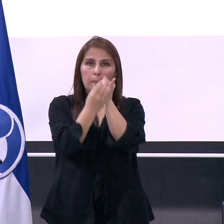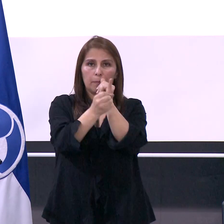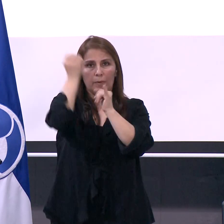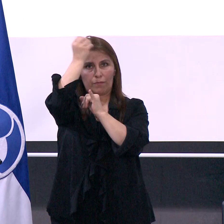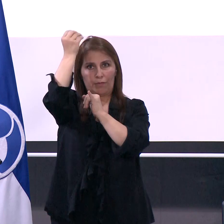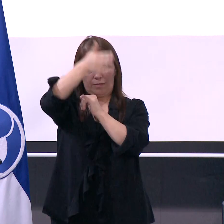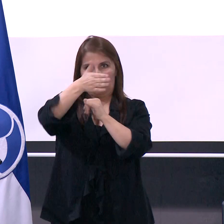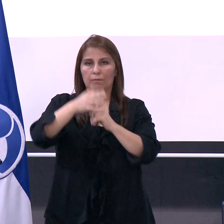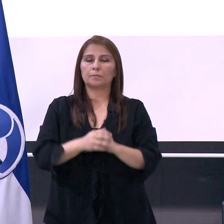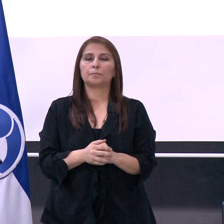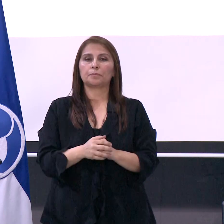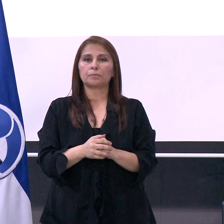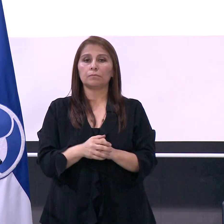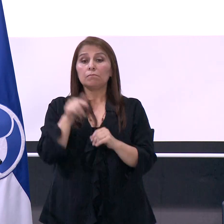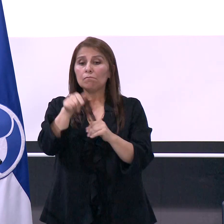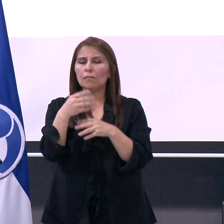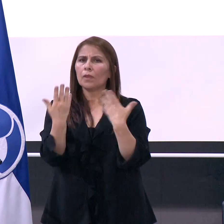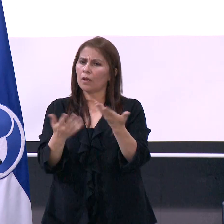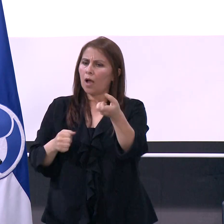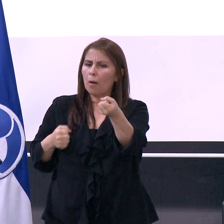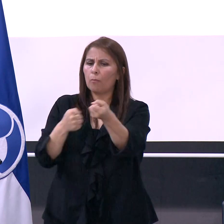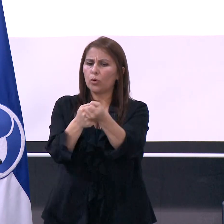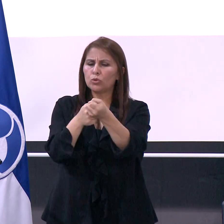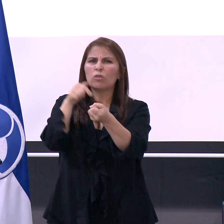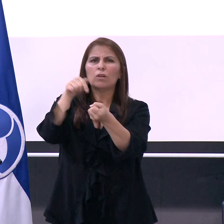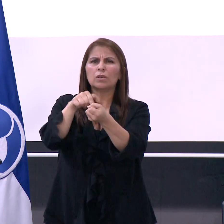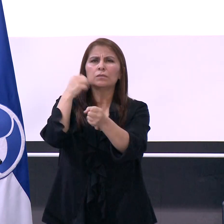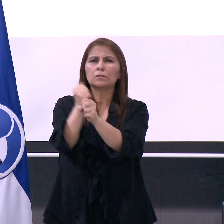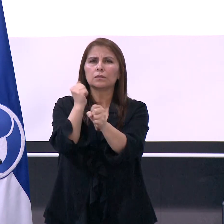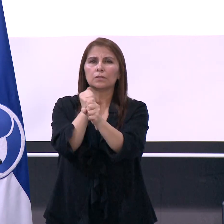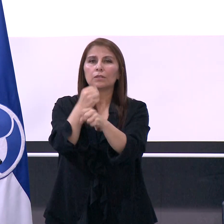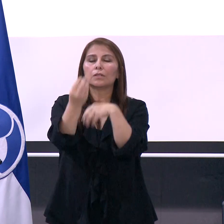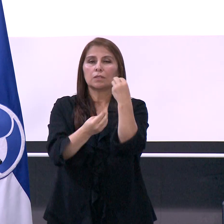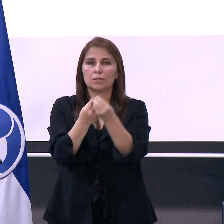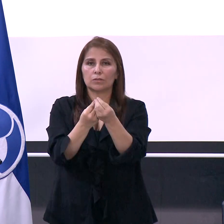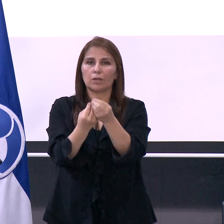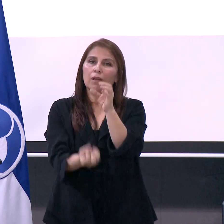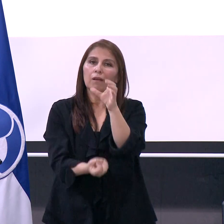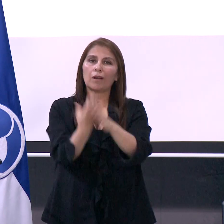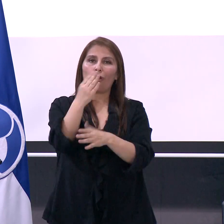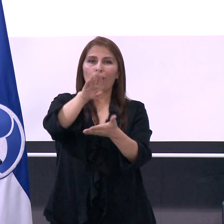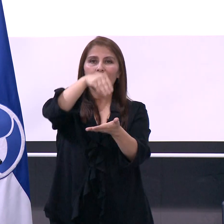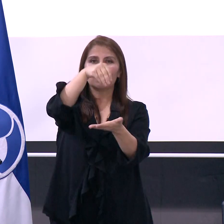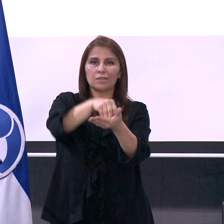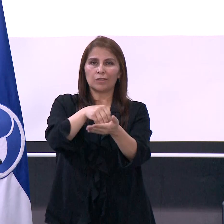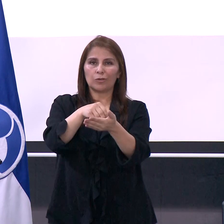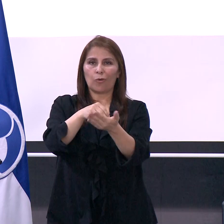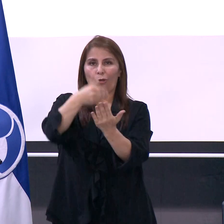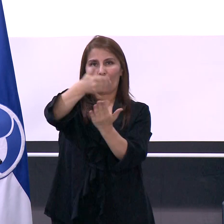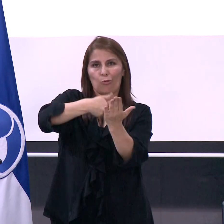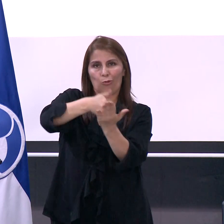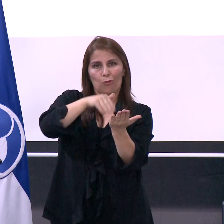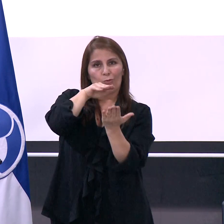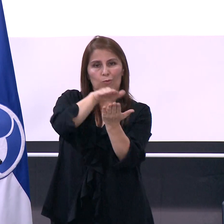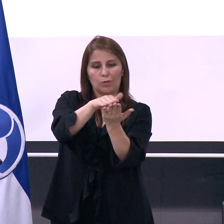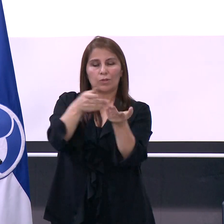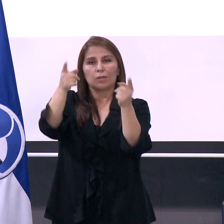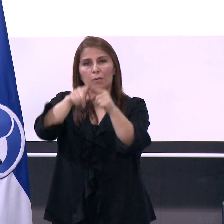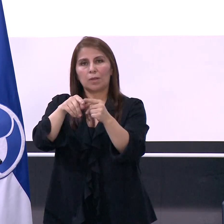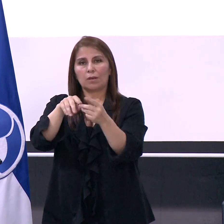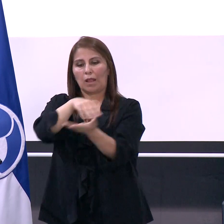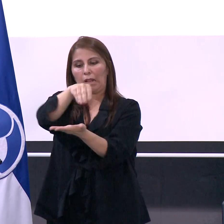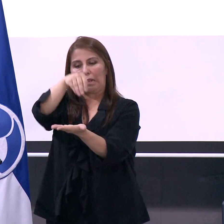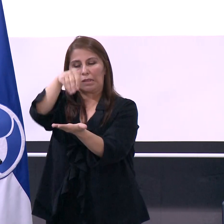como apoyo a dicha labor se crearon el centro de documentación educativa y el centro de recursos educativos